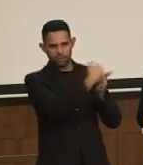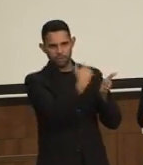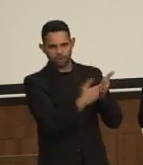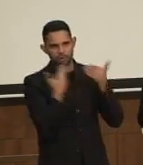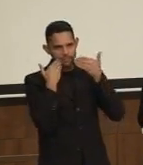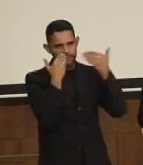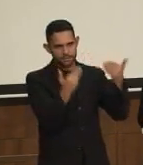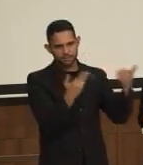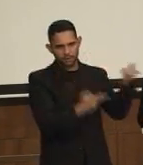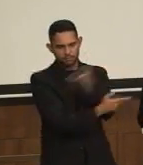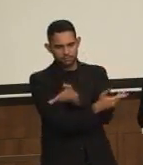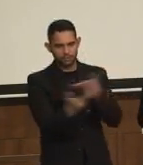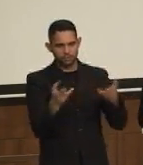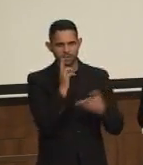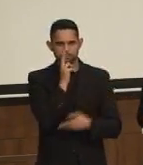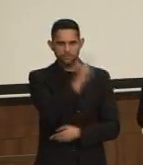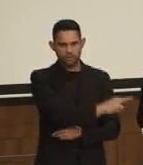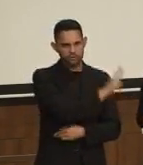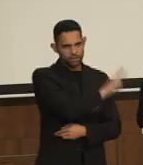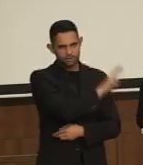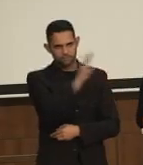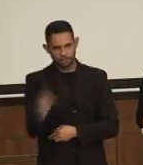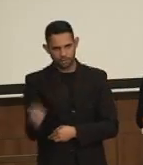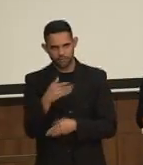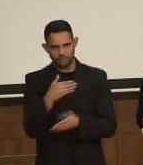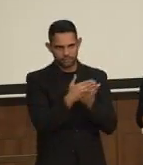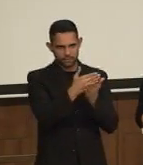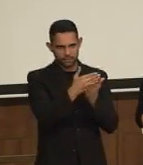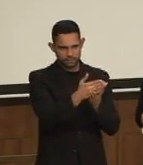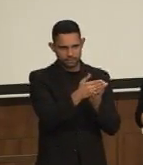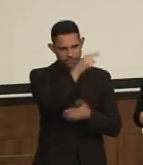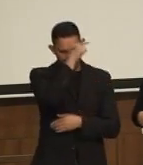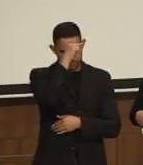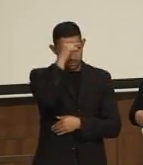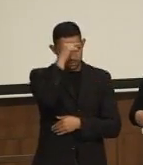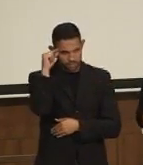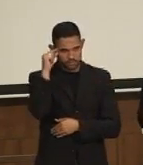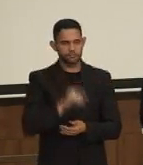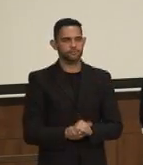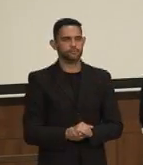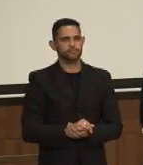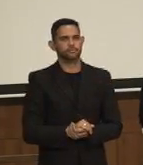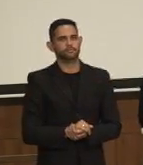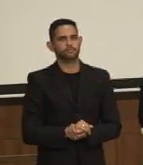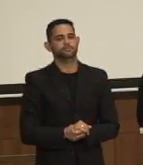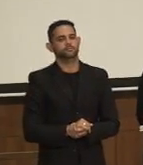apresentados pelo candidato Conciani. Então, vamos começar com o candidato Conciani.